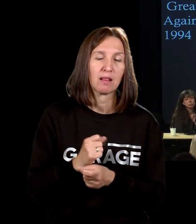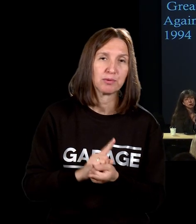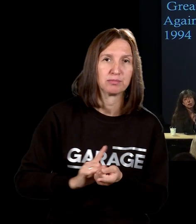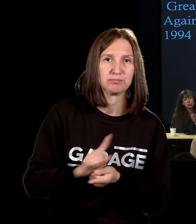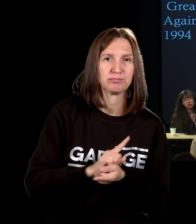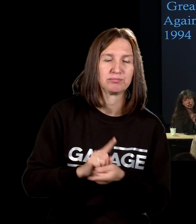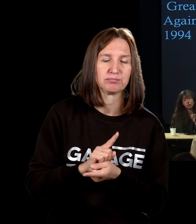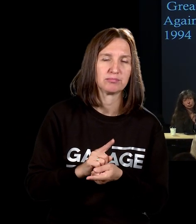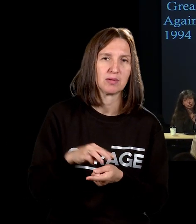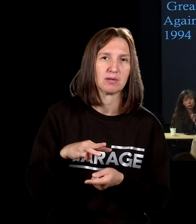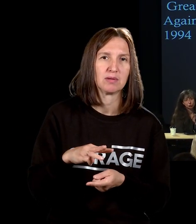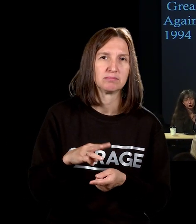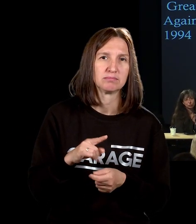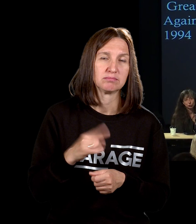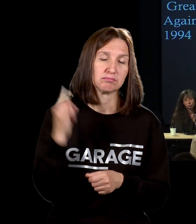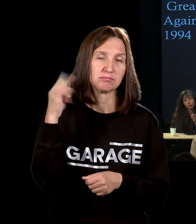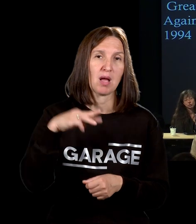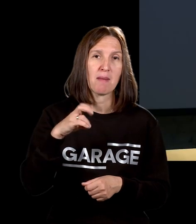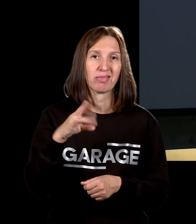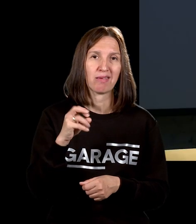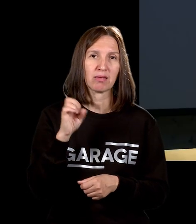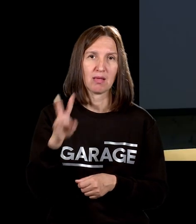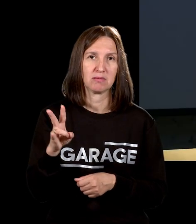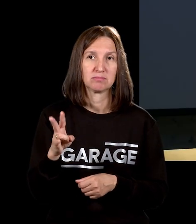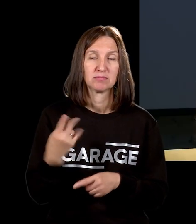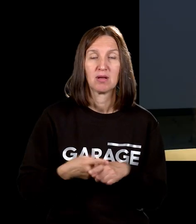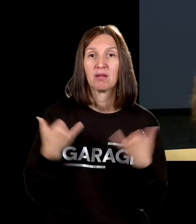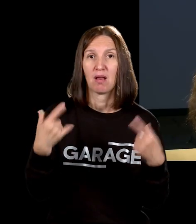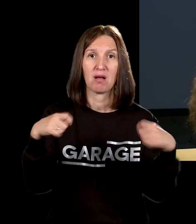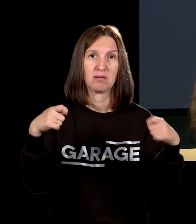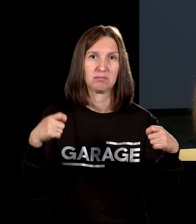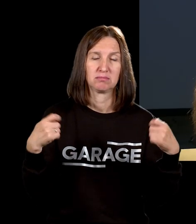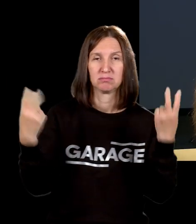переделывают манекены, да, такие как бы существующие витринные манекены,